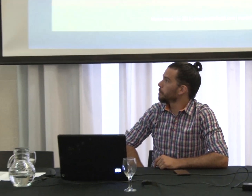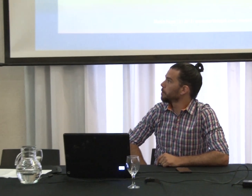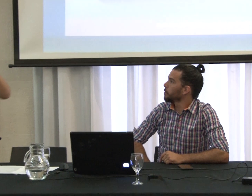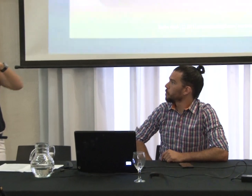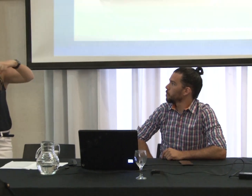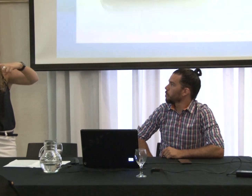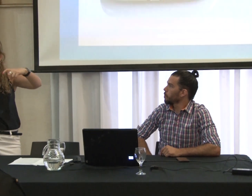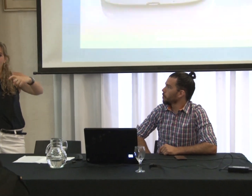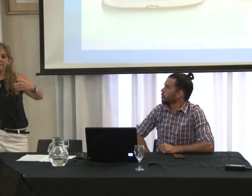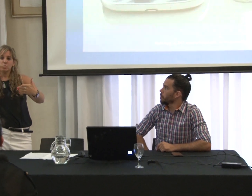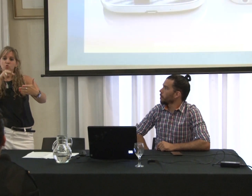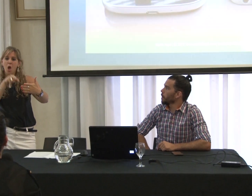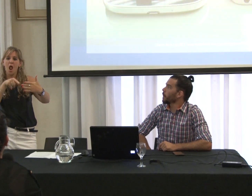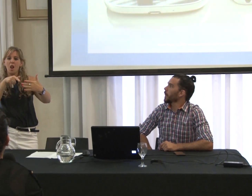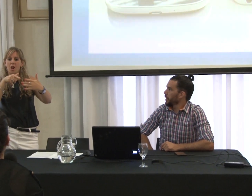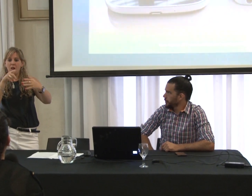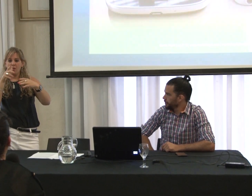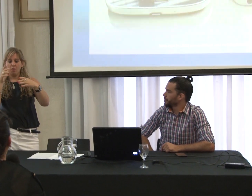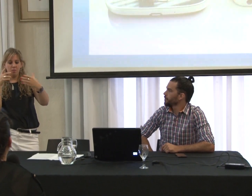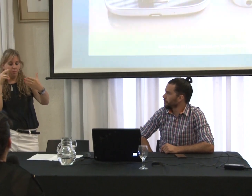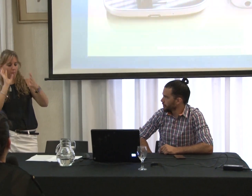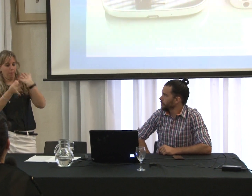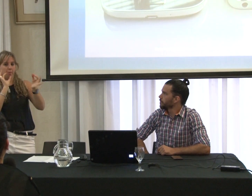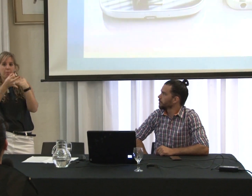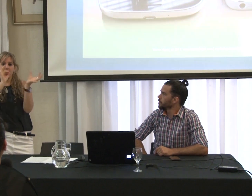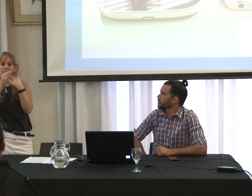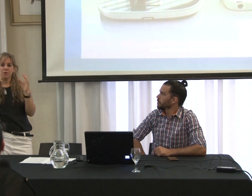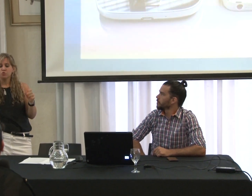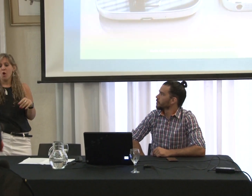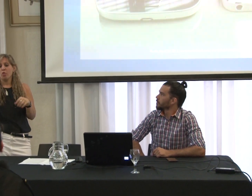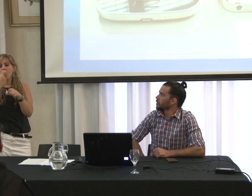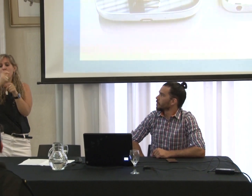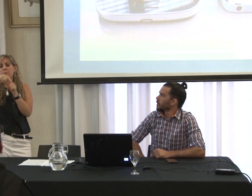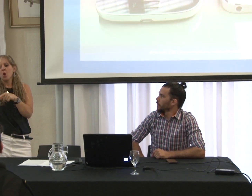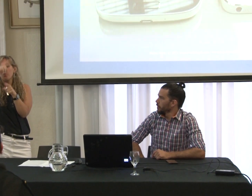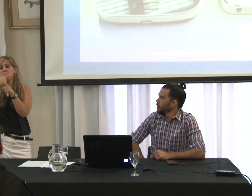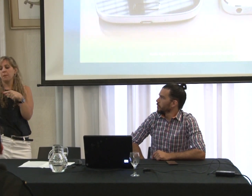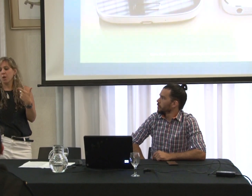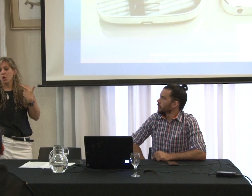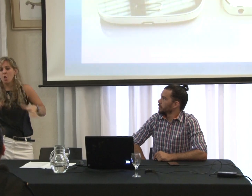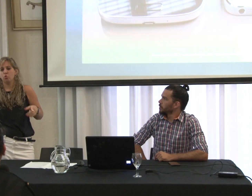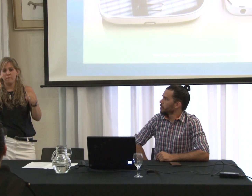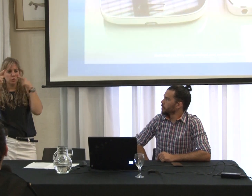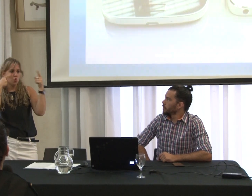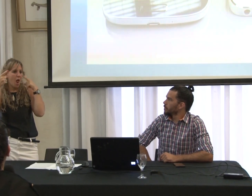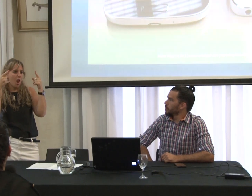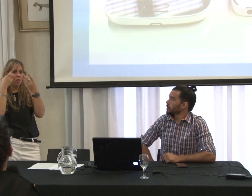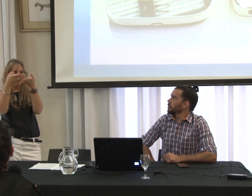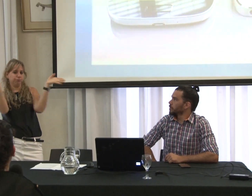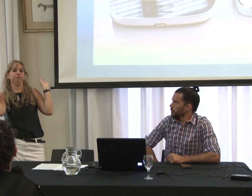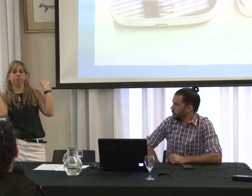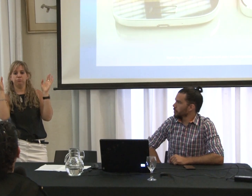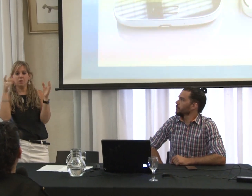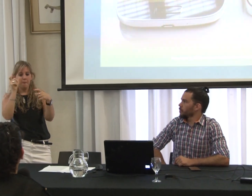los celulares, los sordos, siempre tenemos algo con lo que es visual, porque podemos verlo con mayor facilidad, porque el sordo se maneja con lo que es el